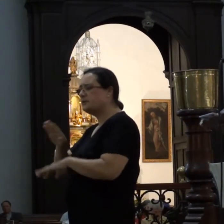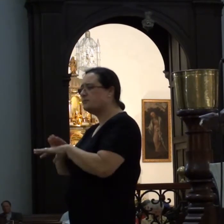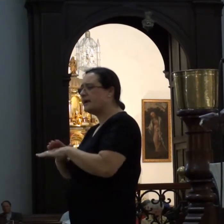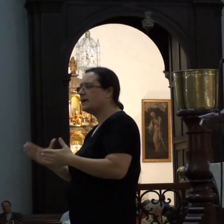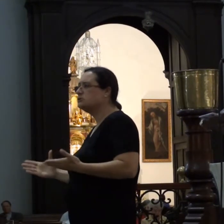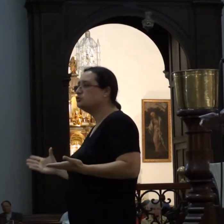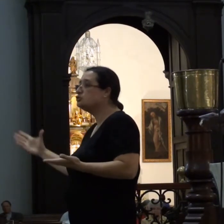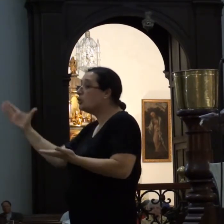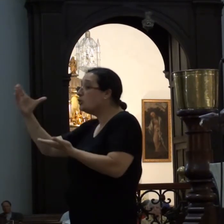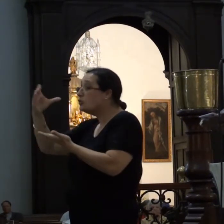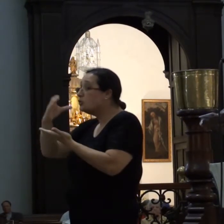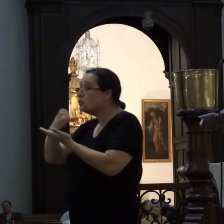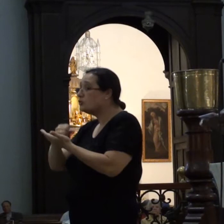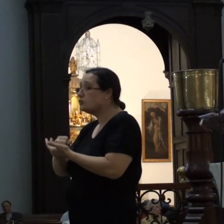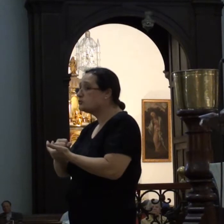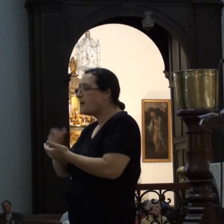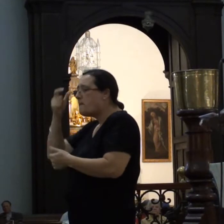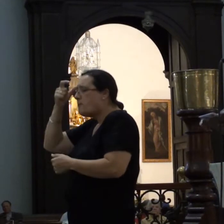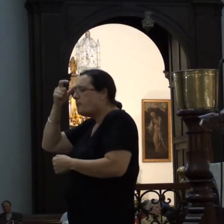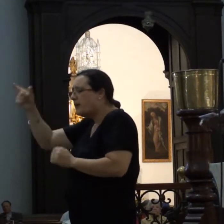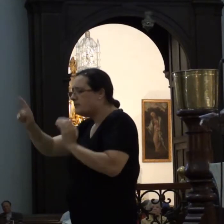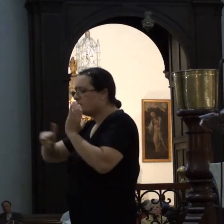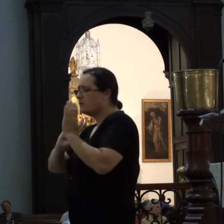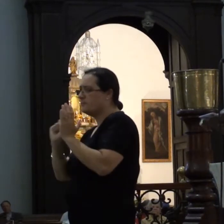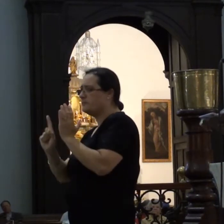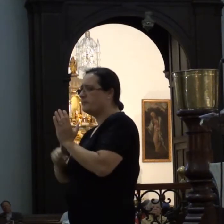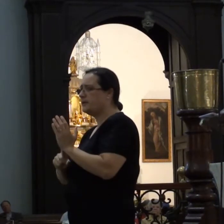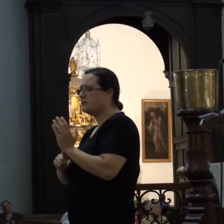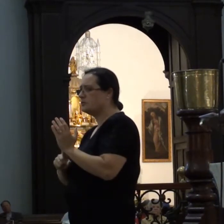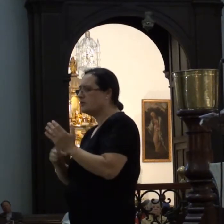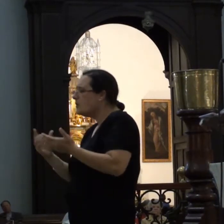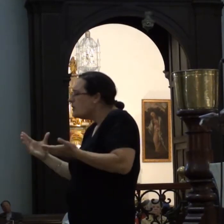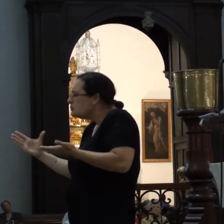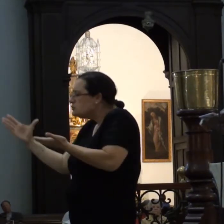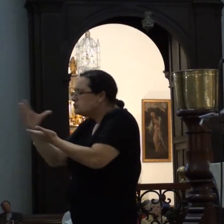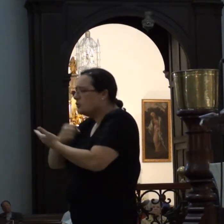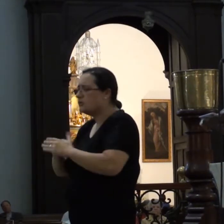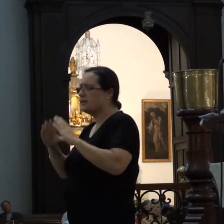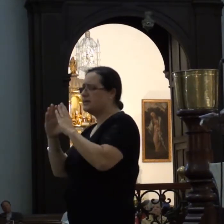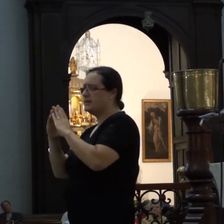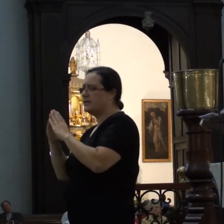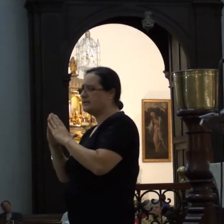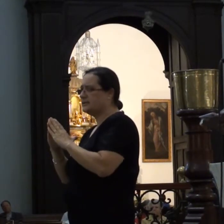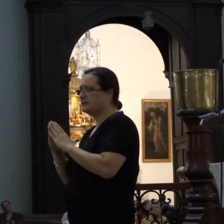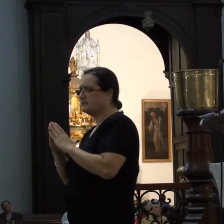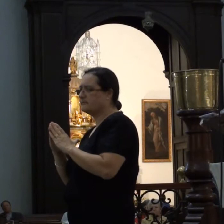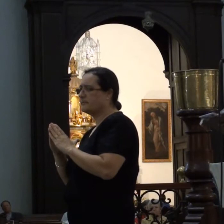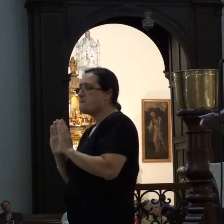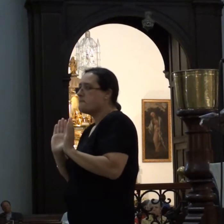todos al pueblo en su totalidad a toda la iglesia pero